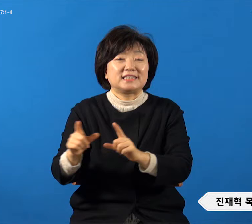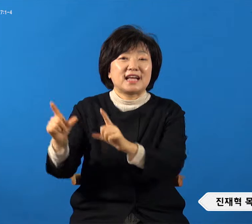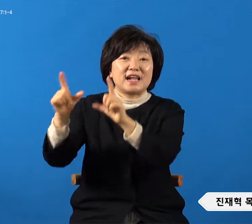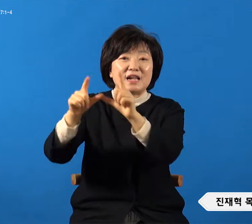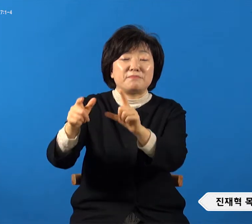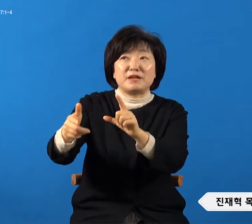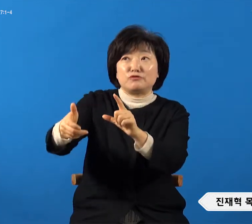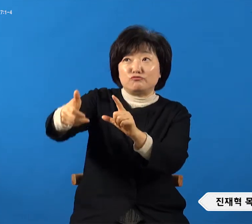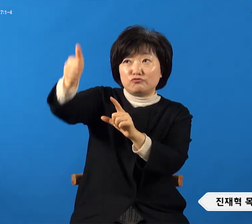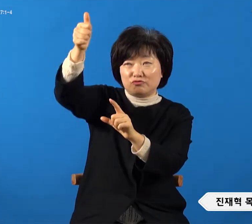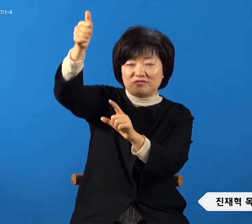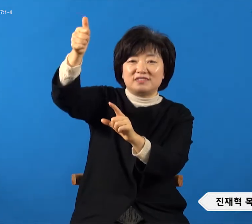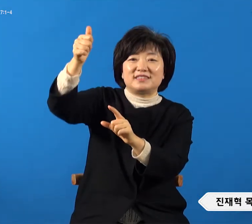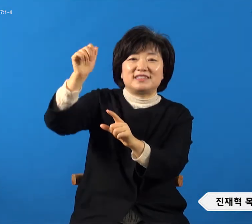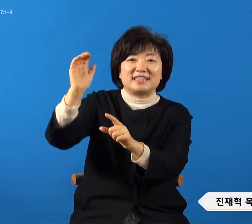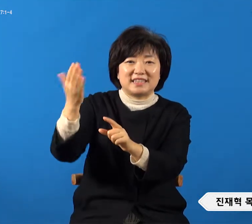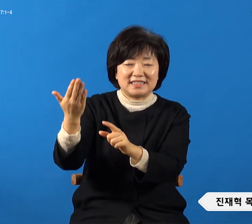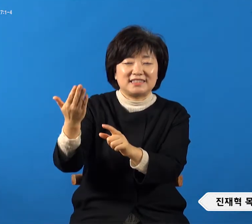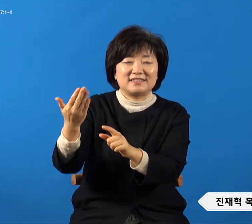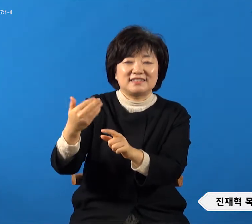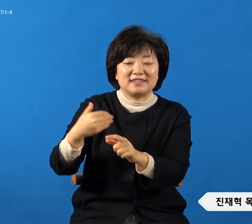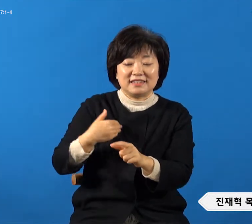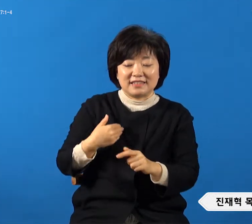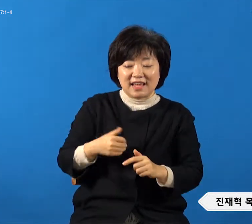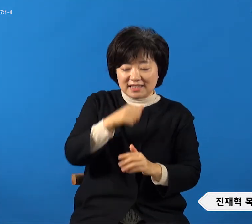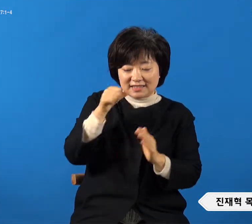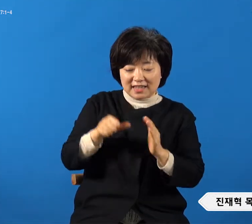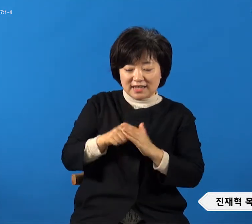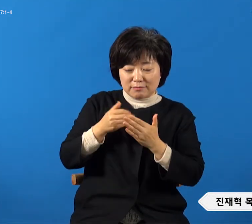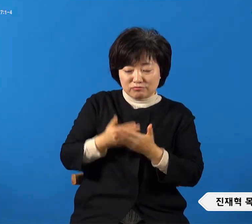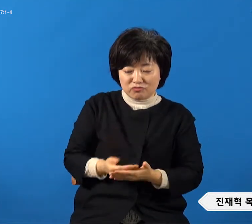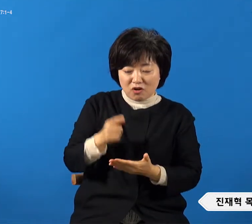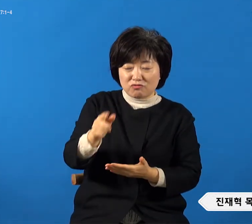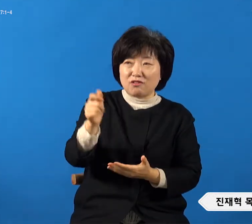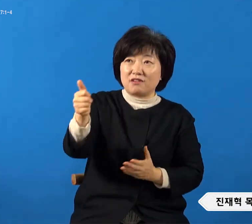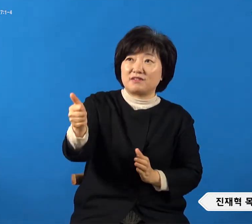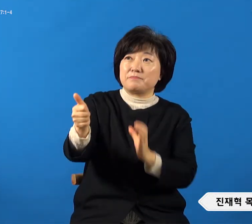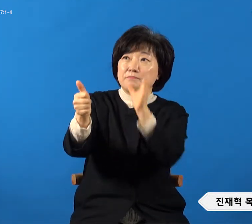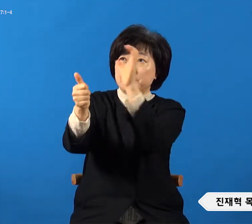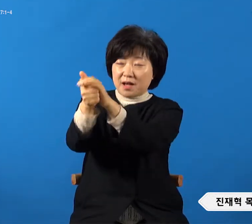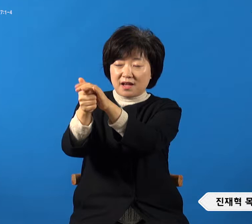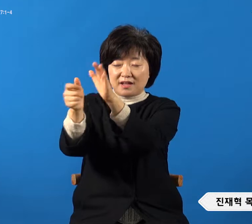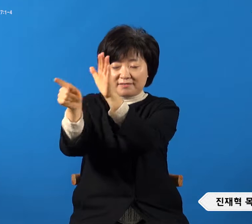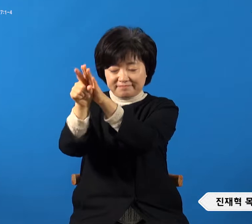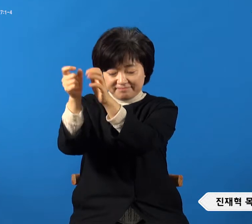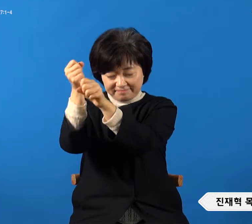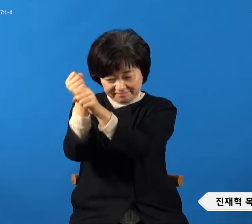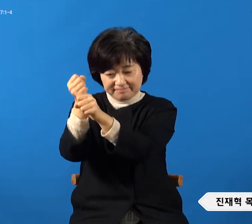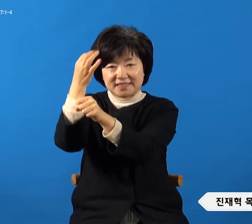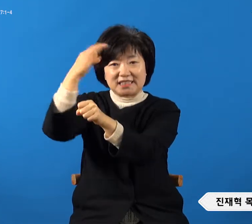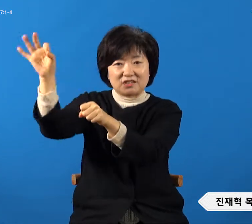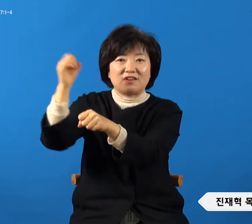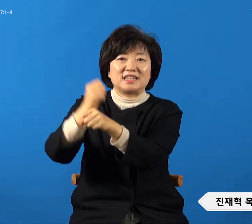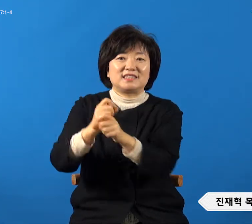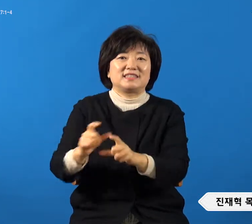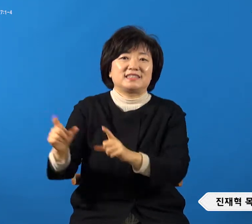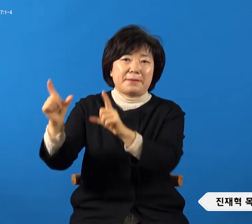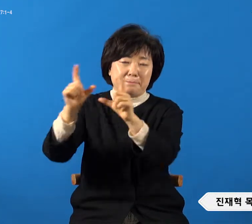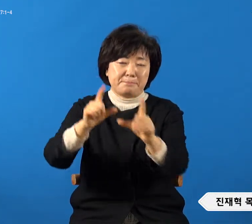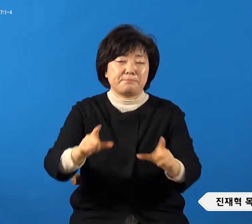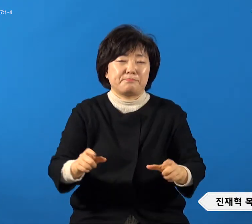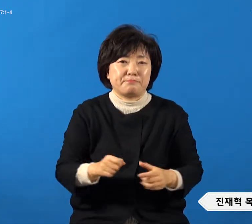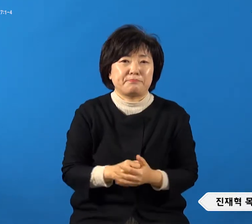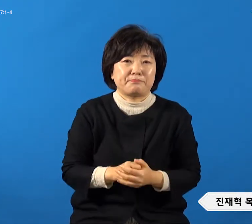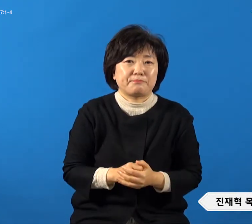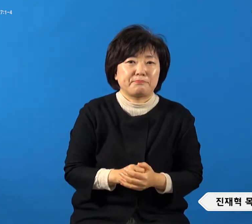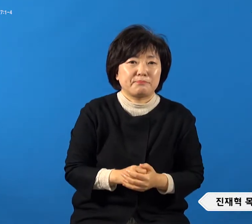되시는 그분께 내 인생의 무거운 것들을 내어놓으며 인정하고 의존하는 삶, 그렇게 이 세상의 어떤